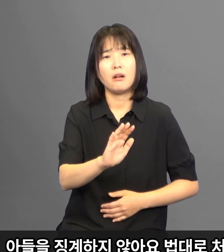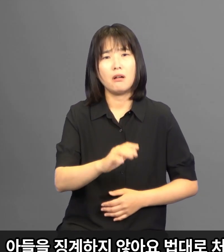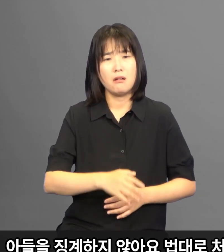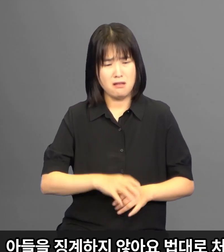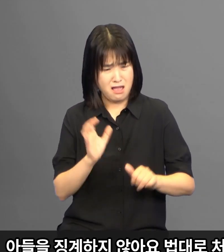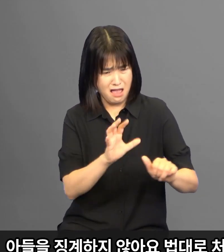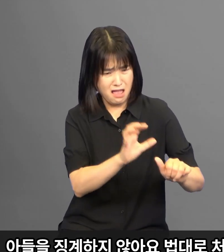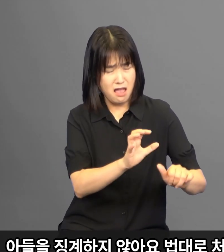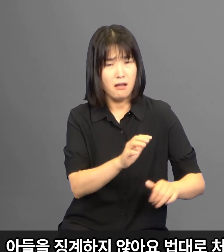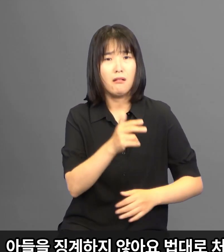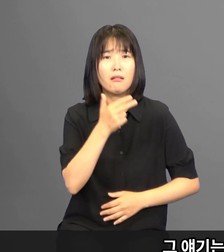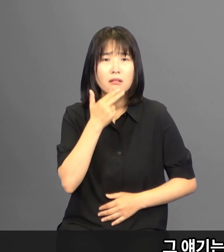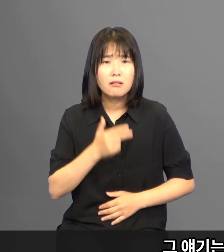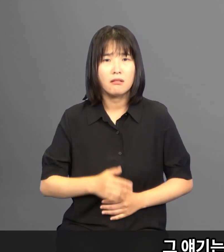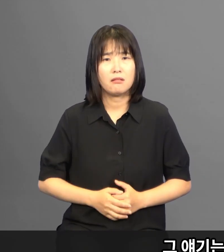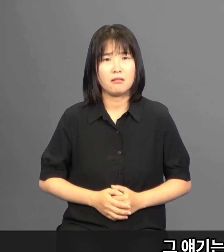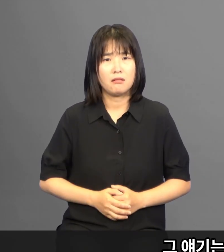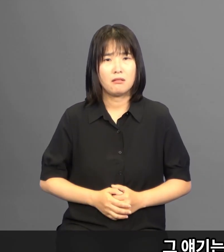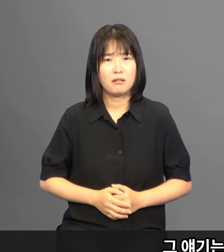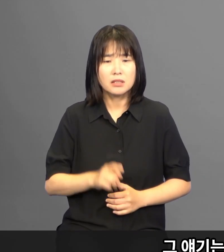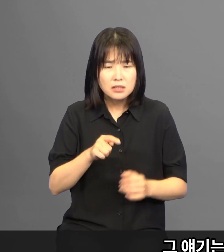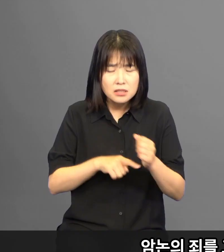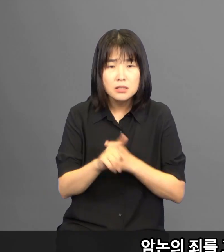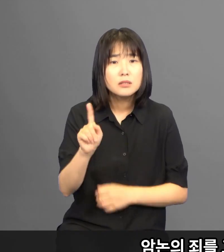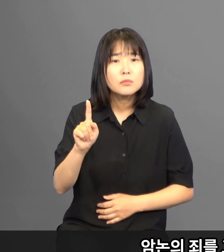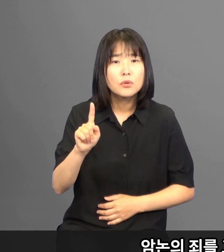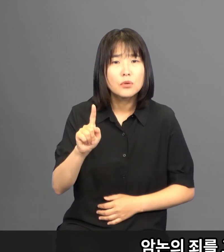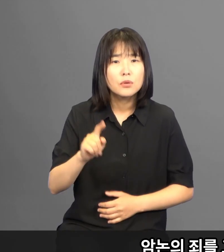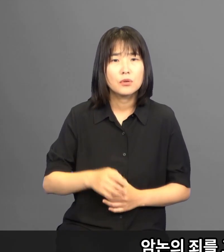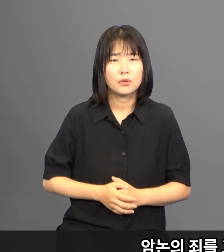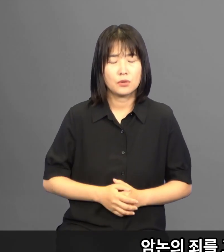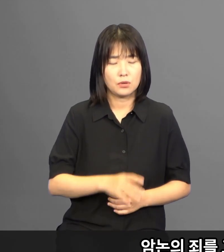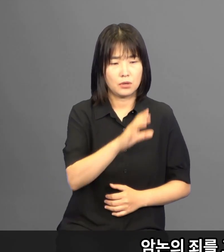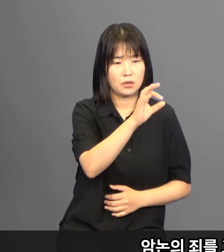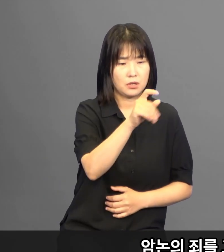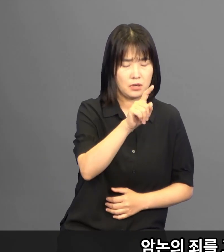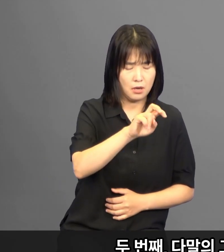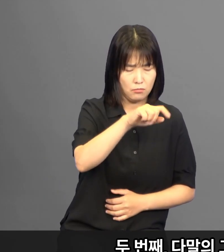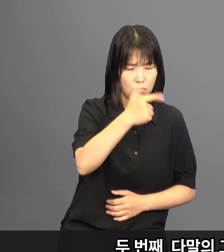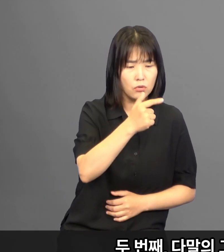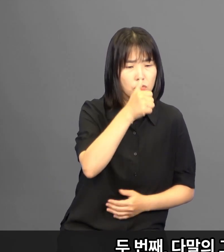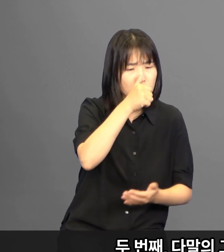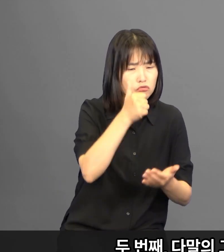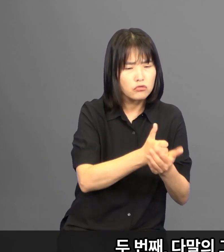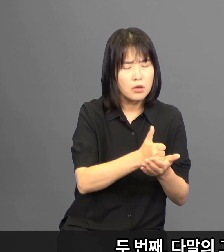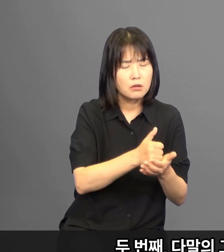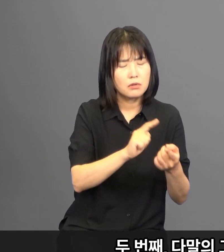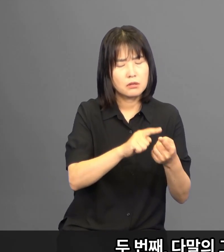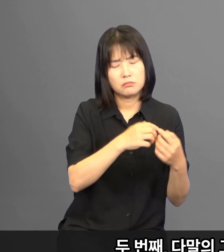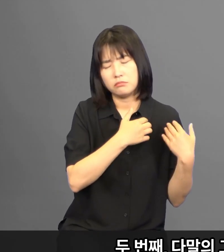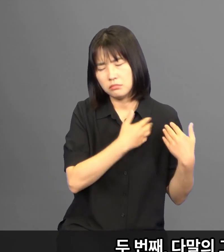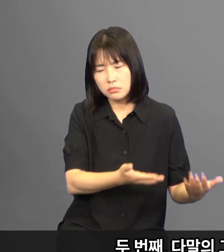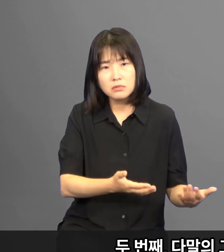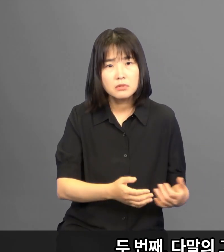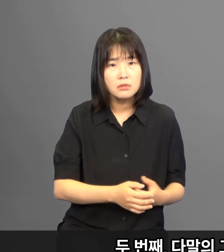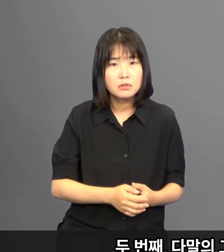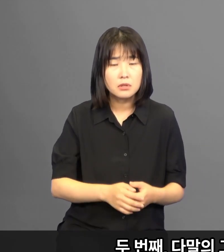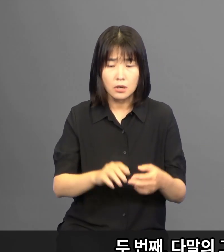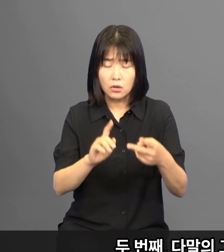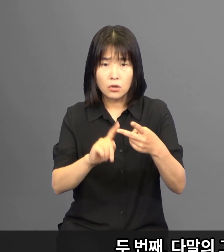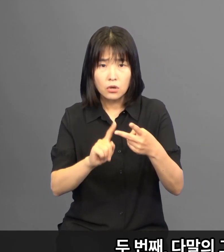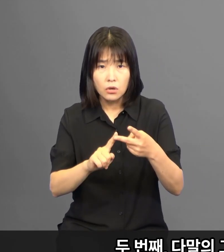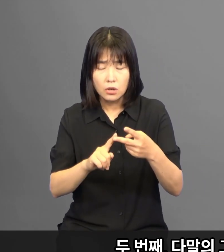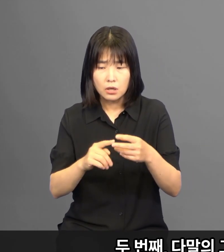호통치지도 않습니다. 그 얘기는 무슨 얘기예요? 암논의 죄를 그냥 용납한 것이고, 두 번째, 다말의